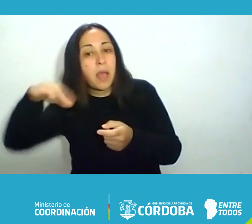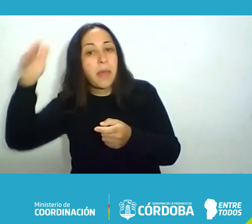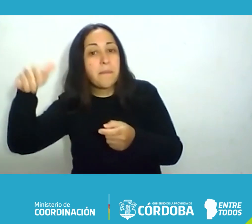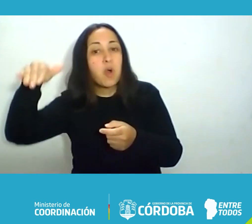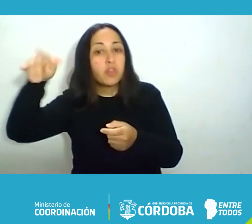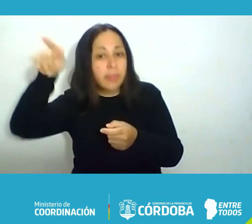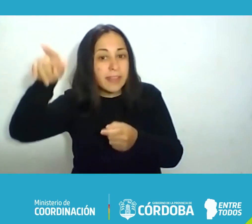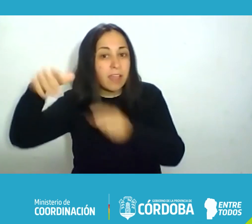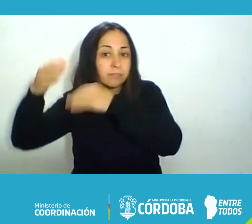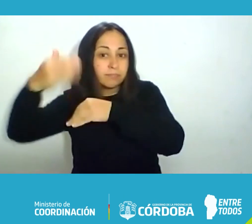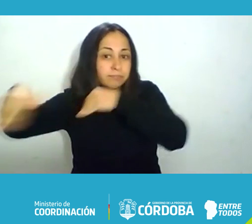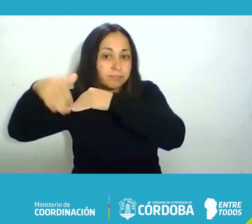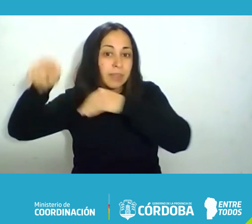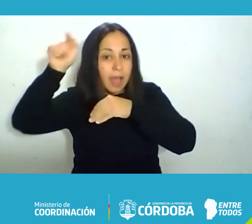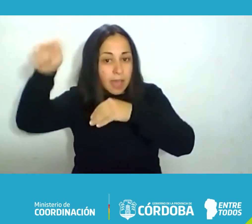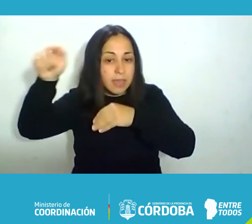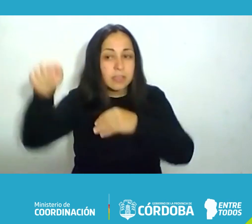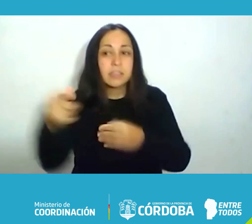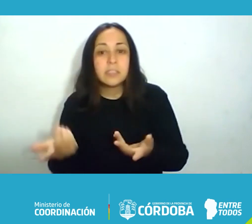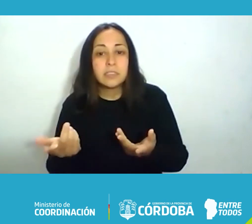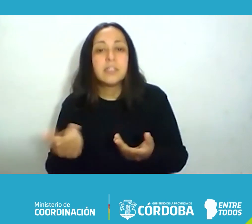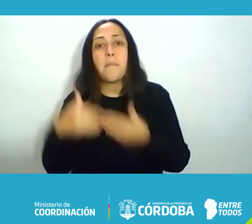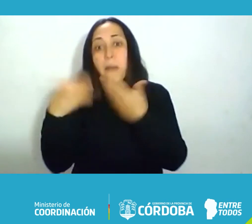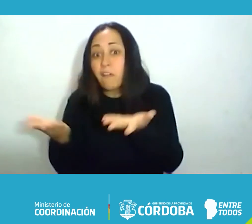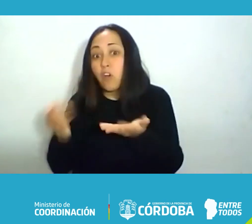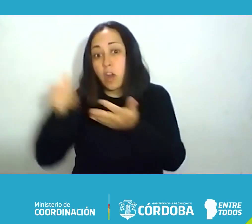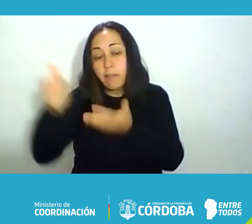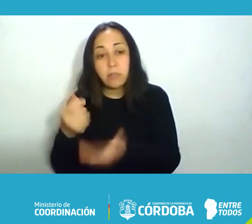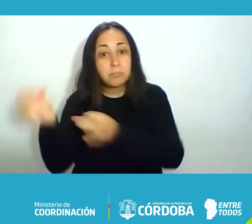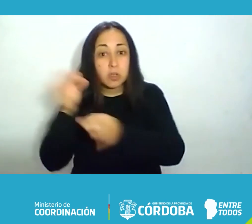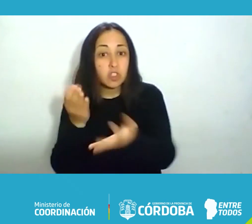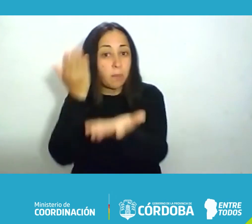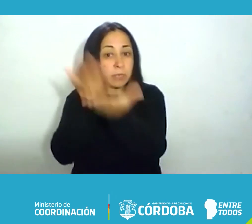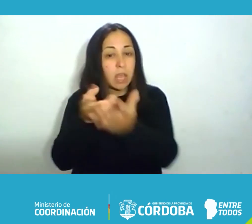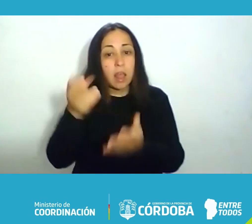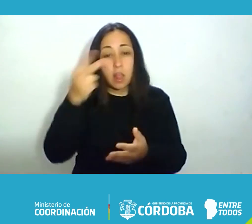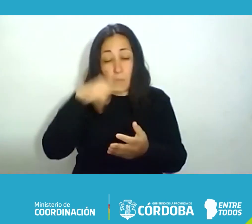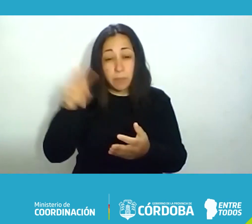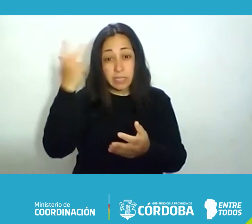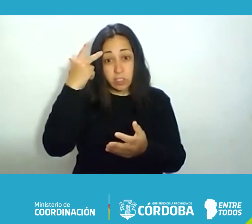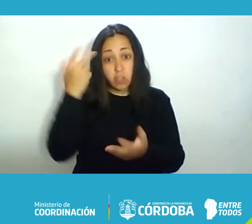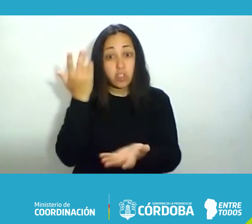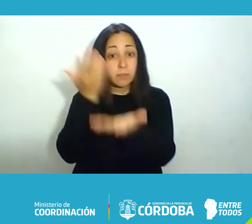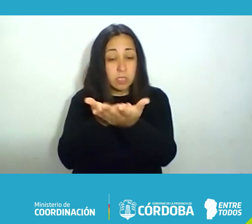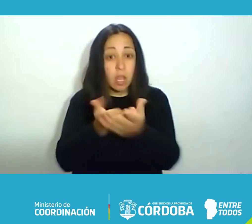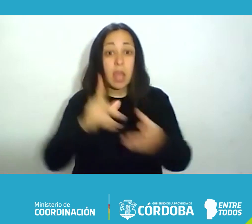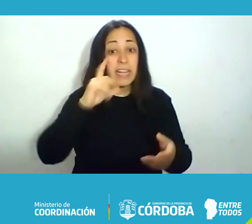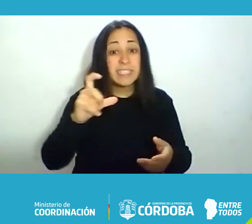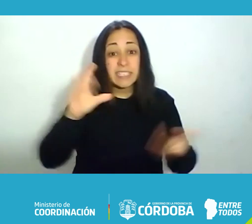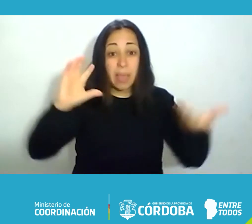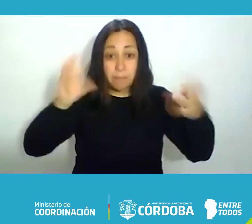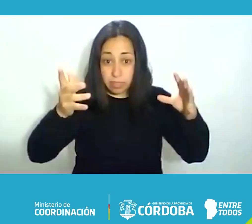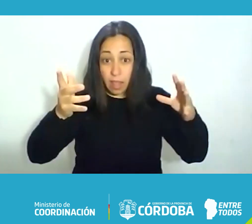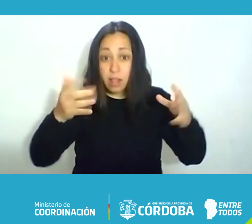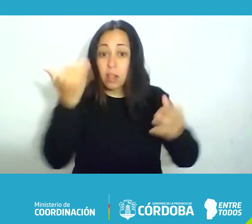Pedemontaña. En ese estudio se planteó evitar la travesía urbana y resultaba la más favorable. Se presentó ese proyecto en la audiencia de 2018, tuvo licencia ambiental, pero